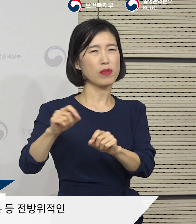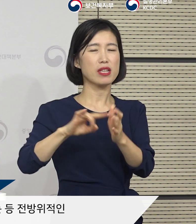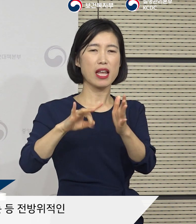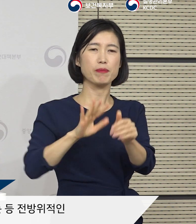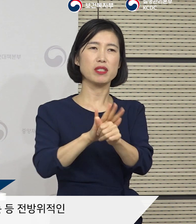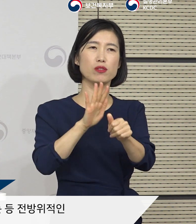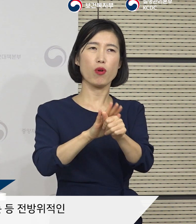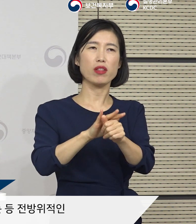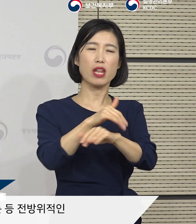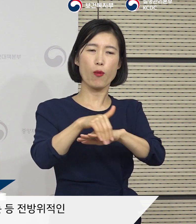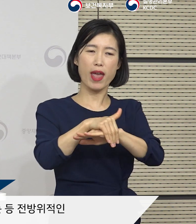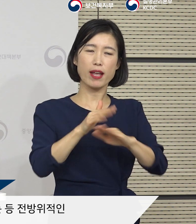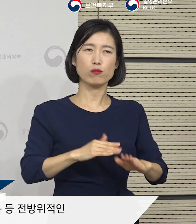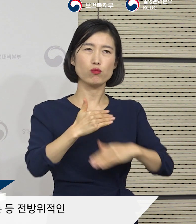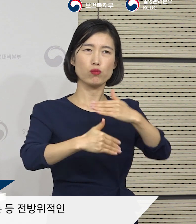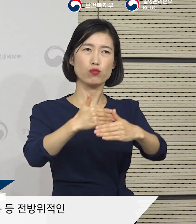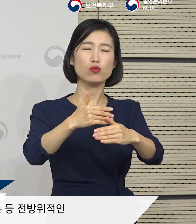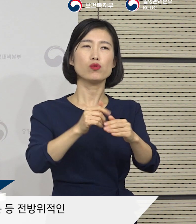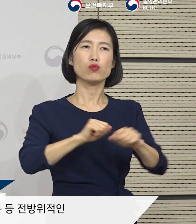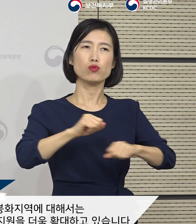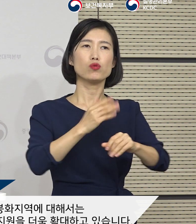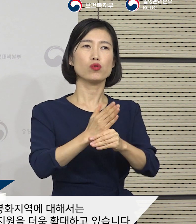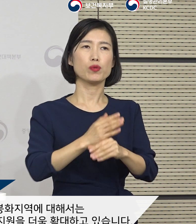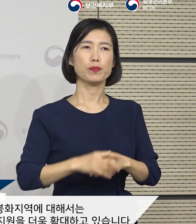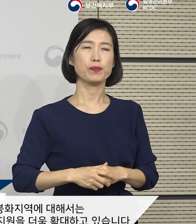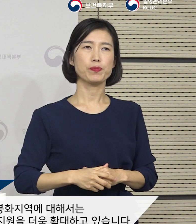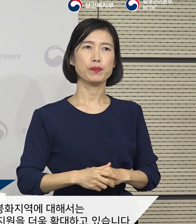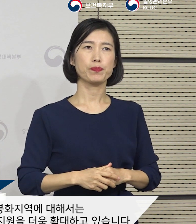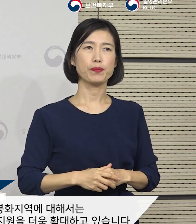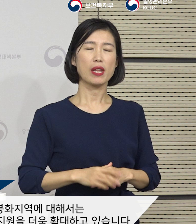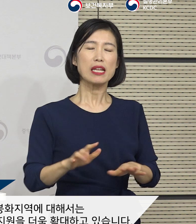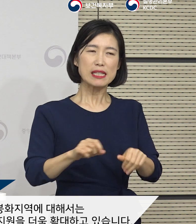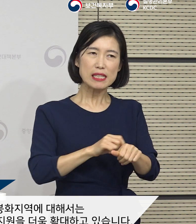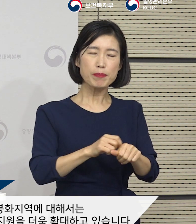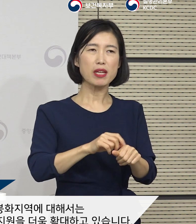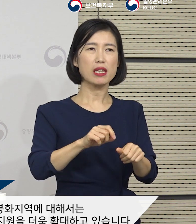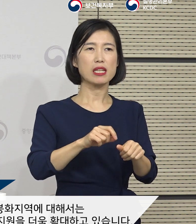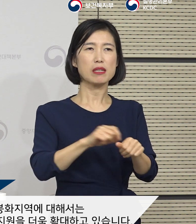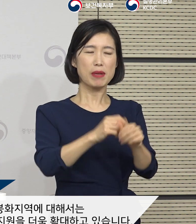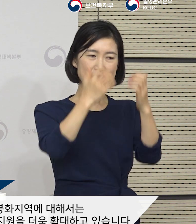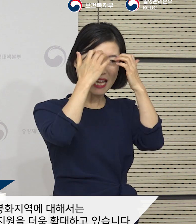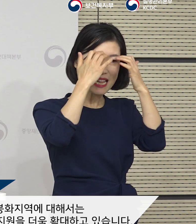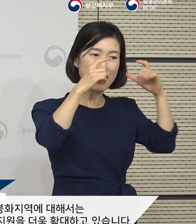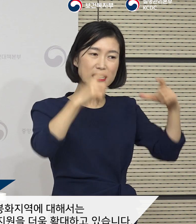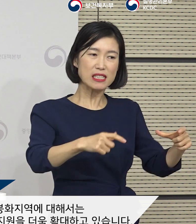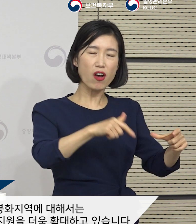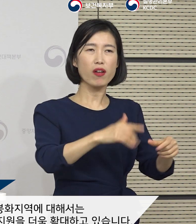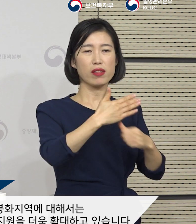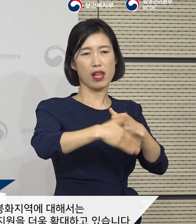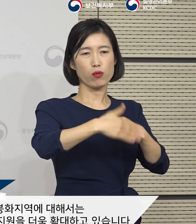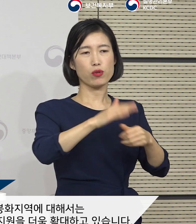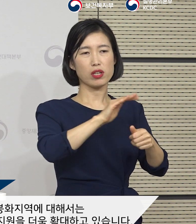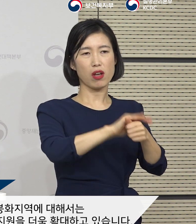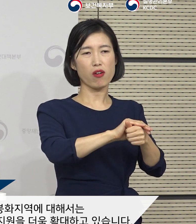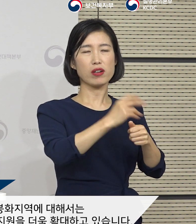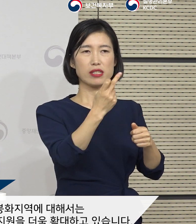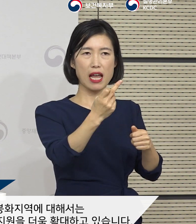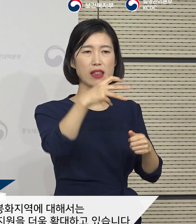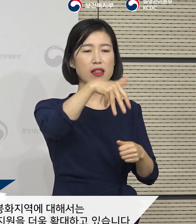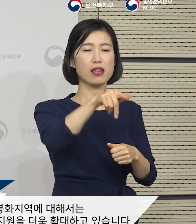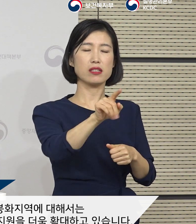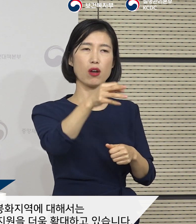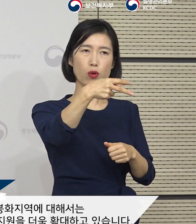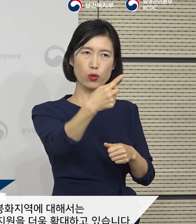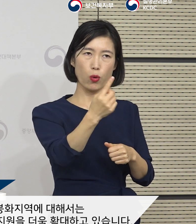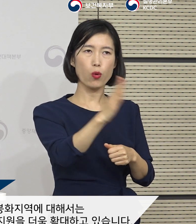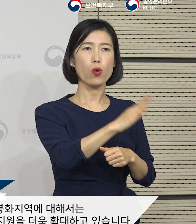지원 대책을 마련하여 추진하고 있습니다. 특히 특별재난지역으로 선포된 대구 및 경산, 청도,